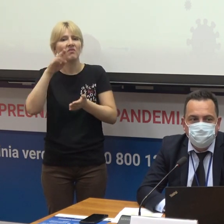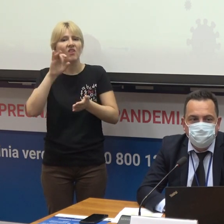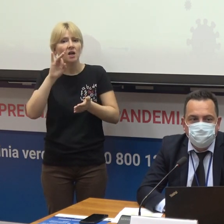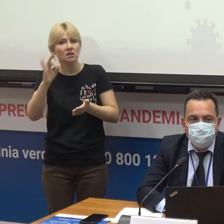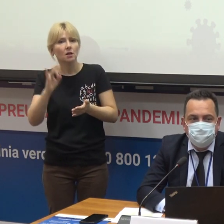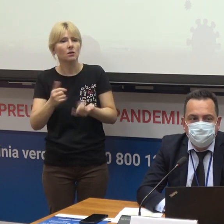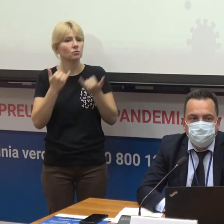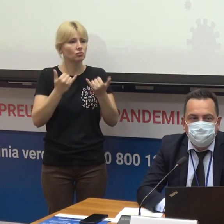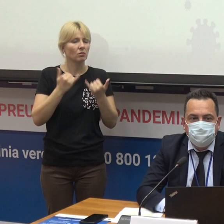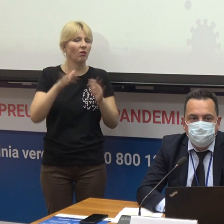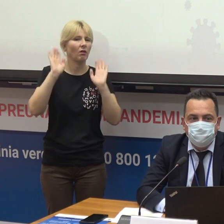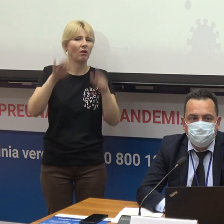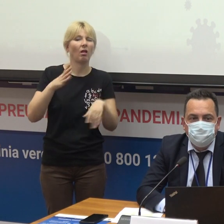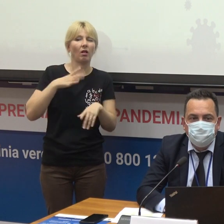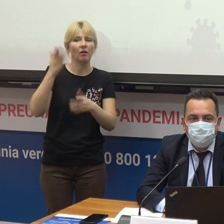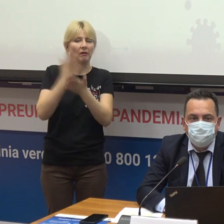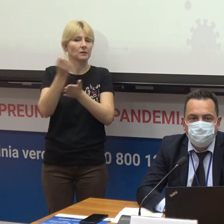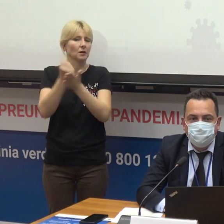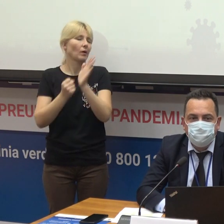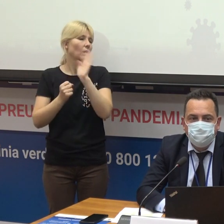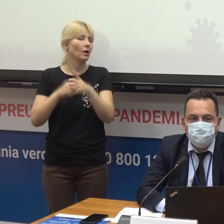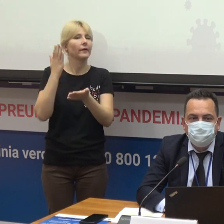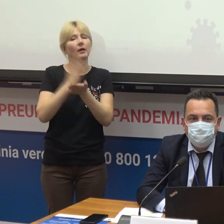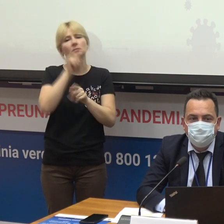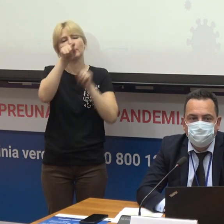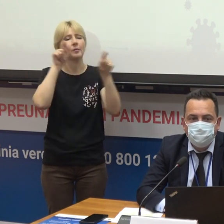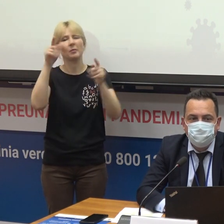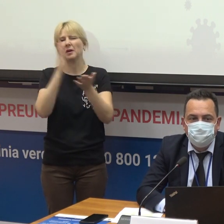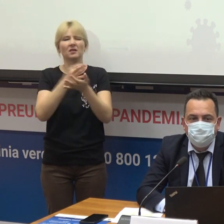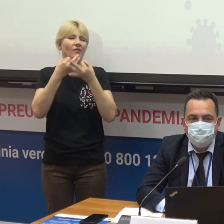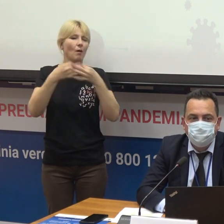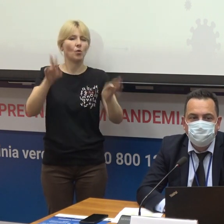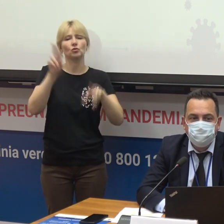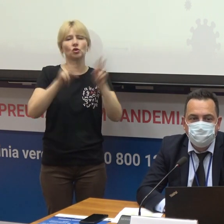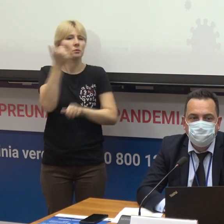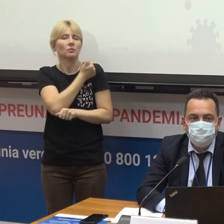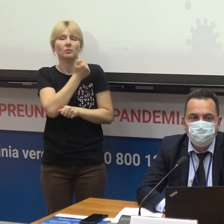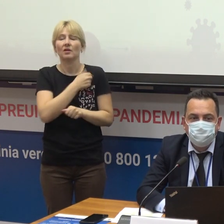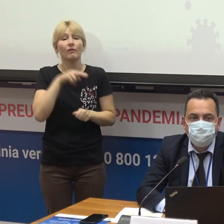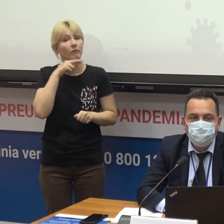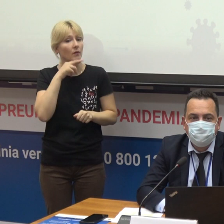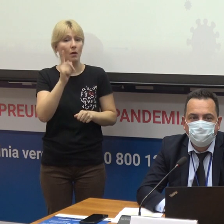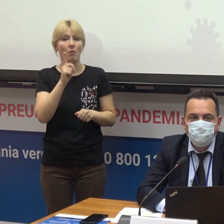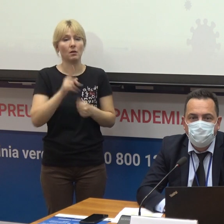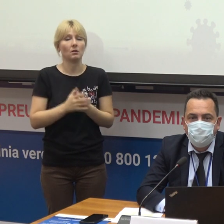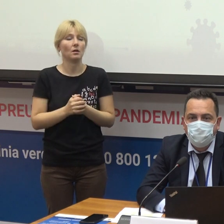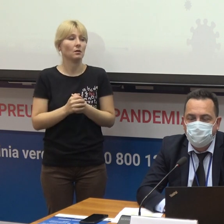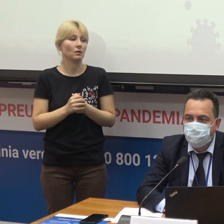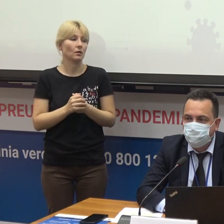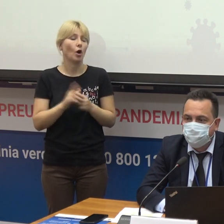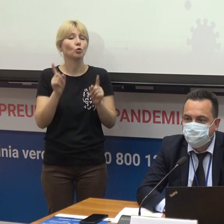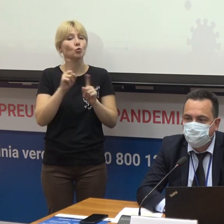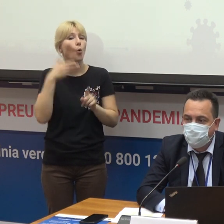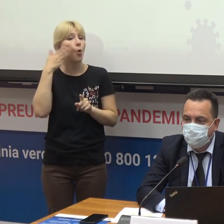astăzi cu vaccin, luând în considerare că el peste tot este disponibil. Și la fel, vaccinul cum din aceste din